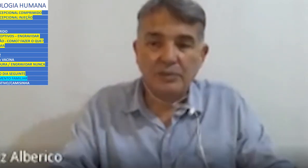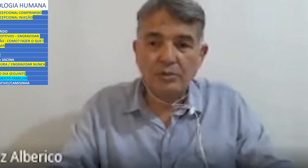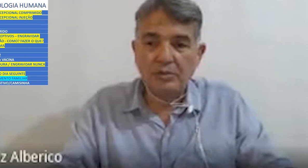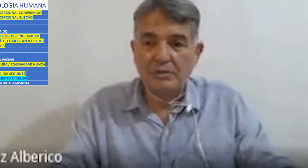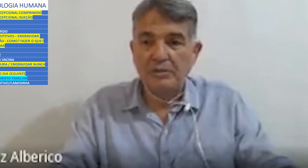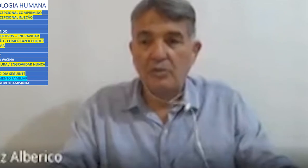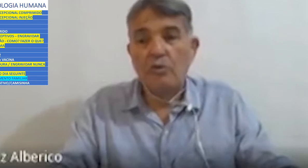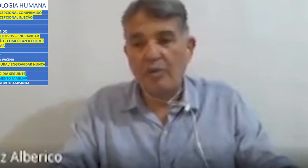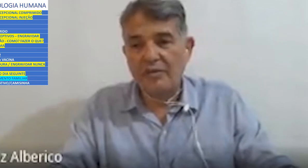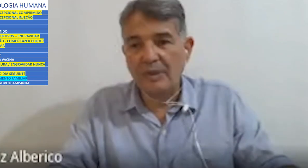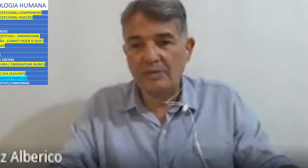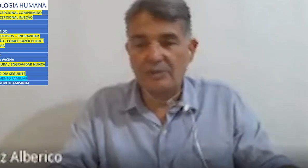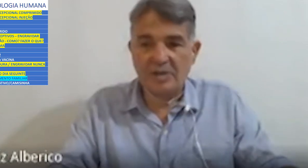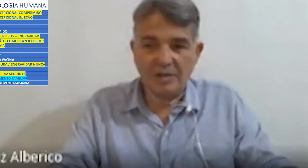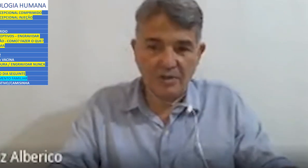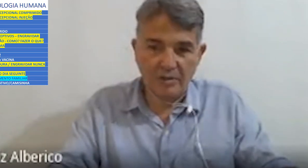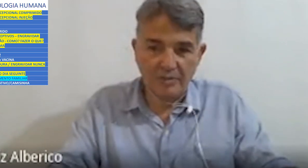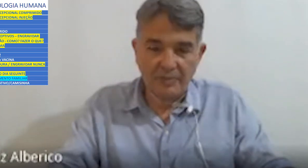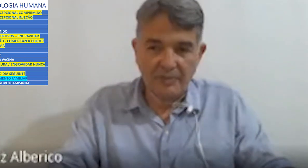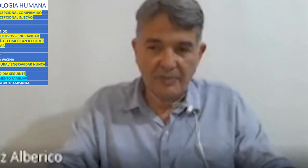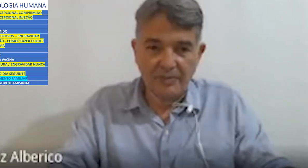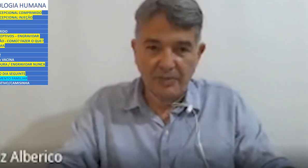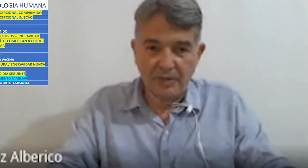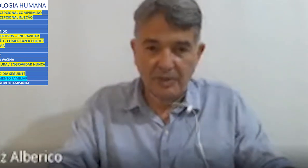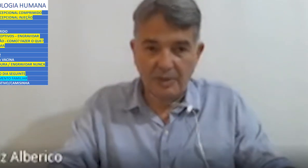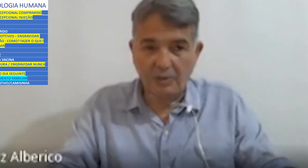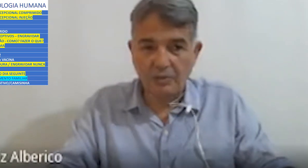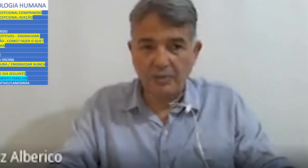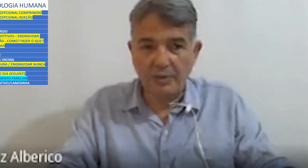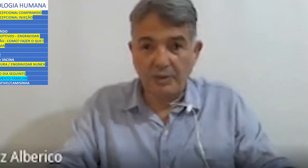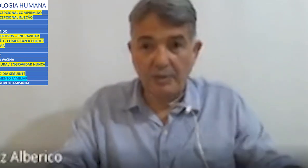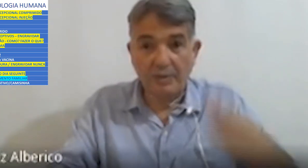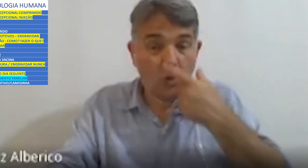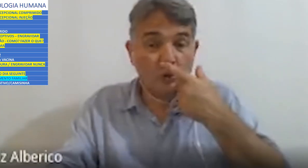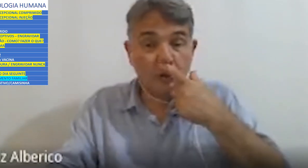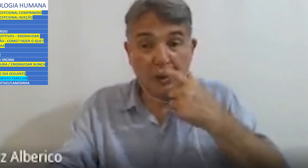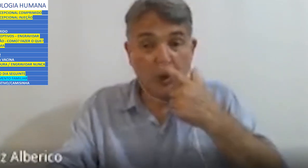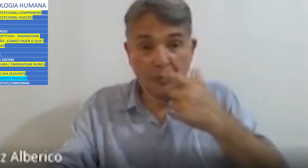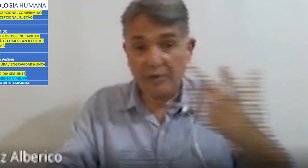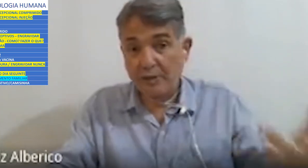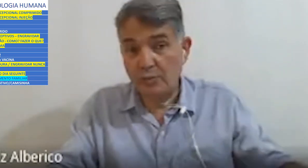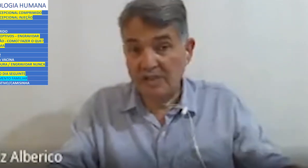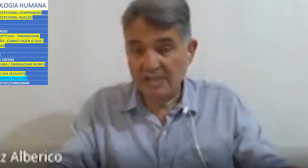apresentando o movimento do sexo oral. Então, como tudo é corpo, fica tudo